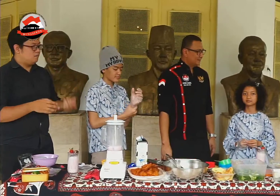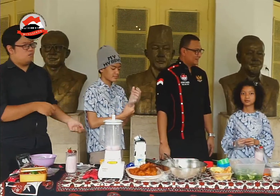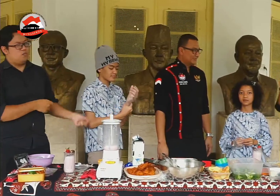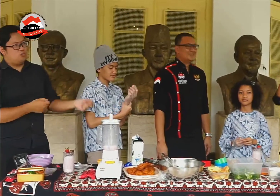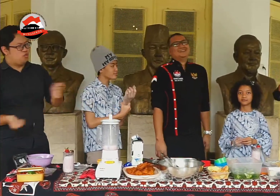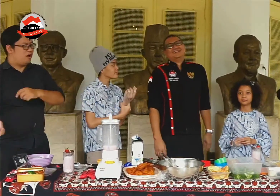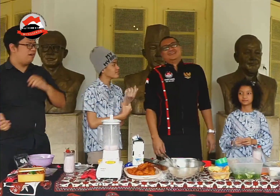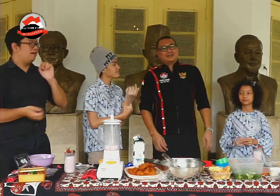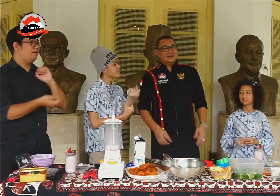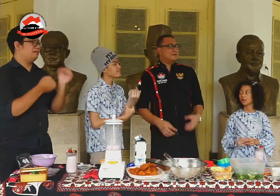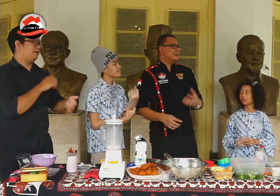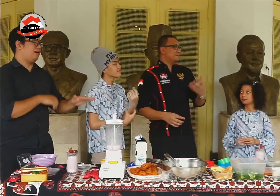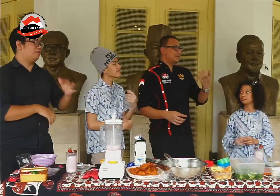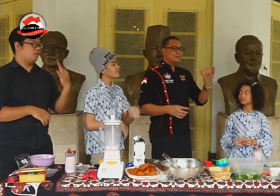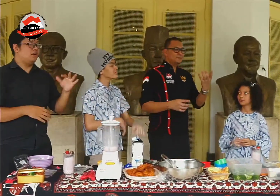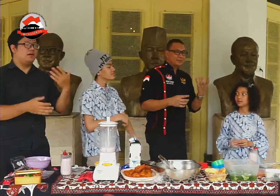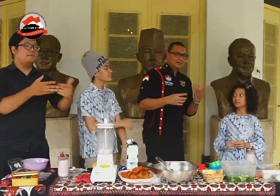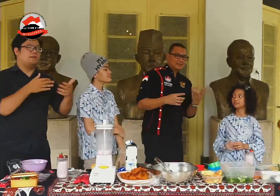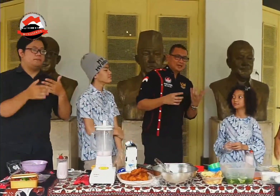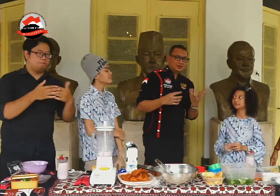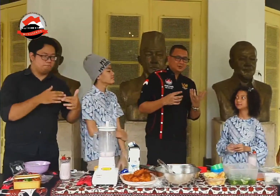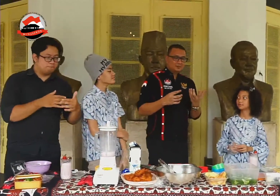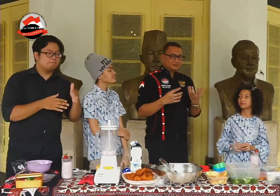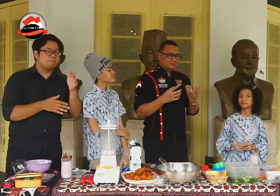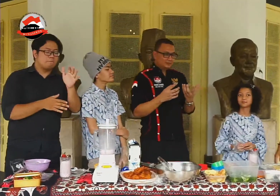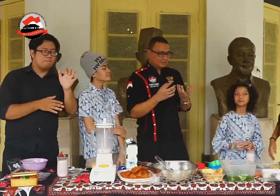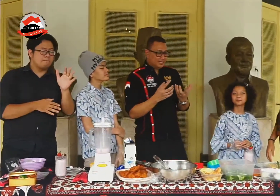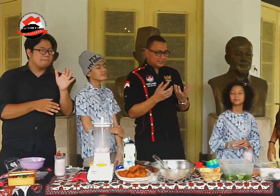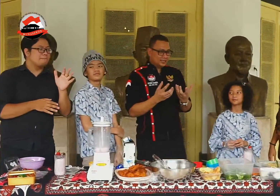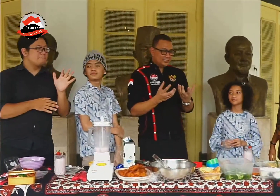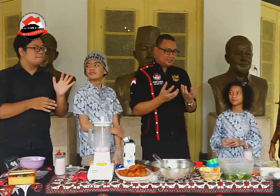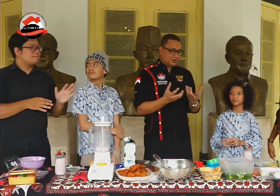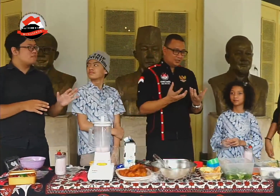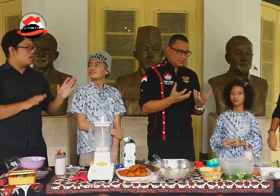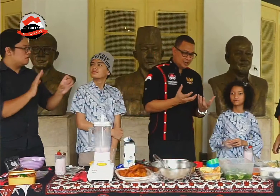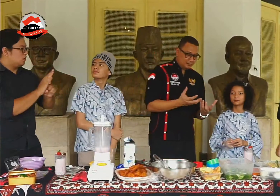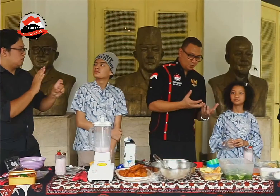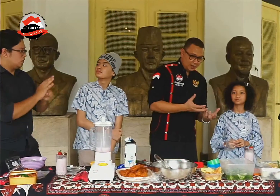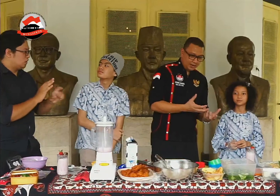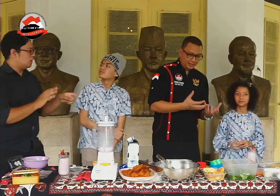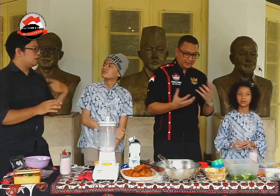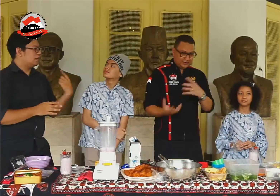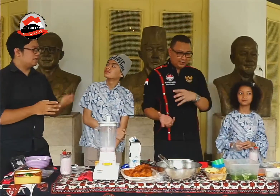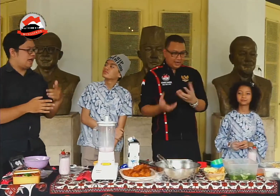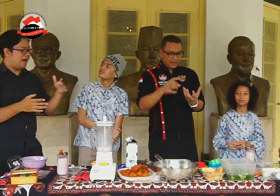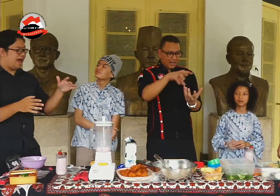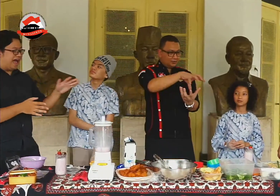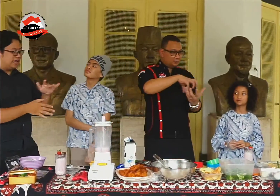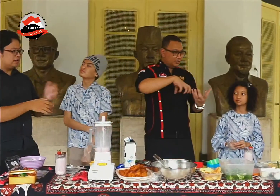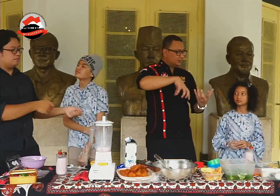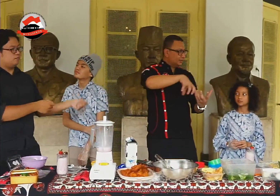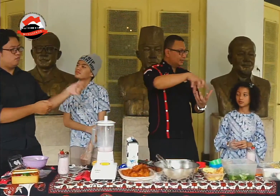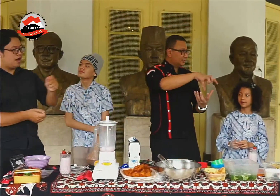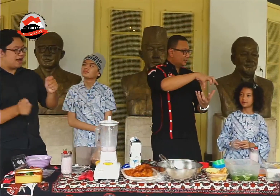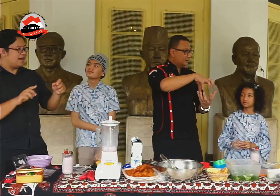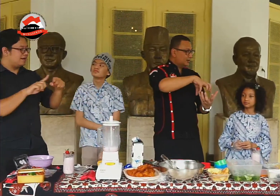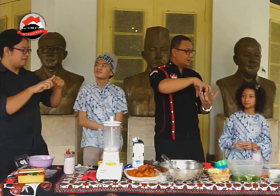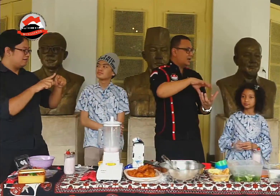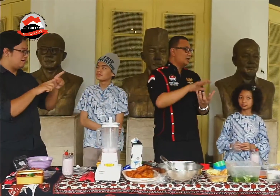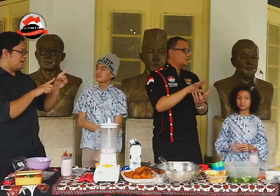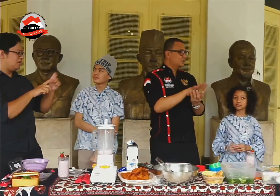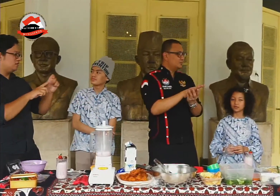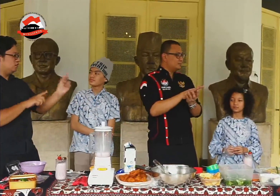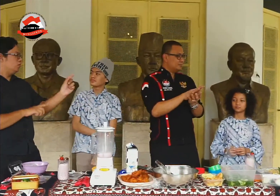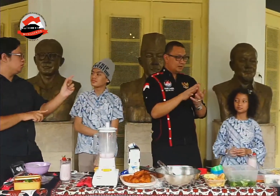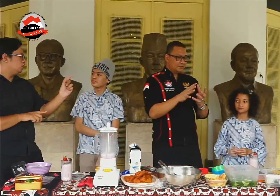baru. Gak apa-apa, jadi... Kalau misalnya seandainya gini, kalau kita buang airnya, kan ada kaldunya tadi kan awalnya.